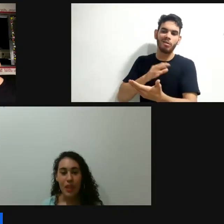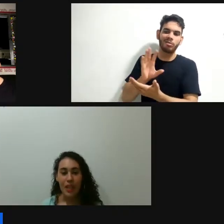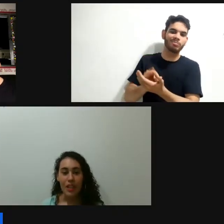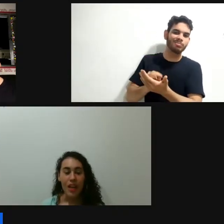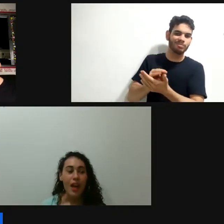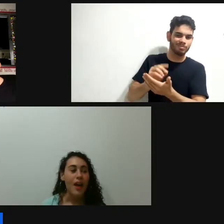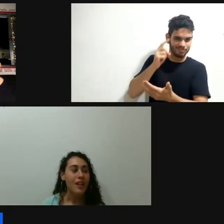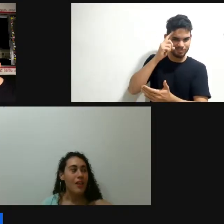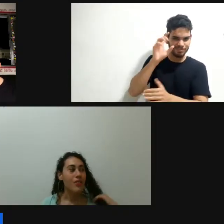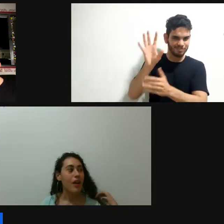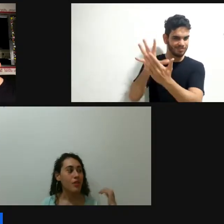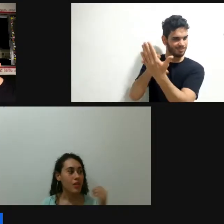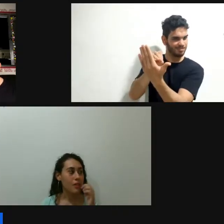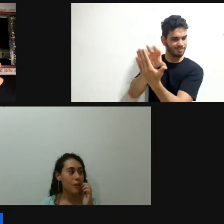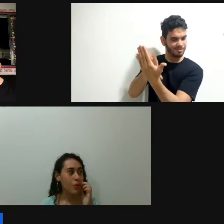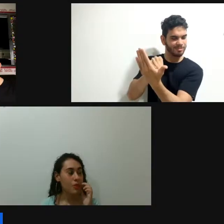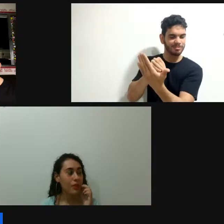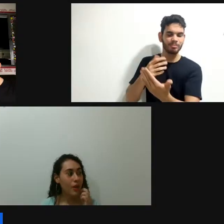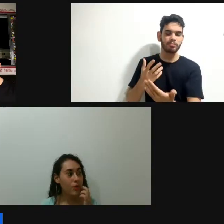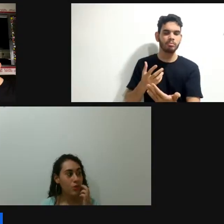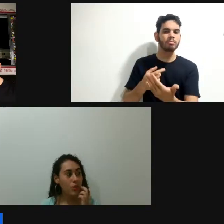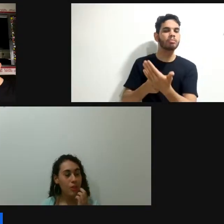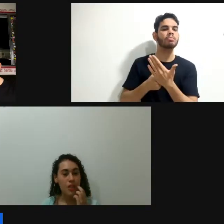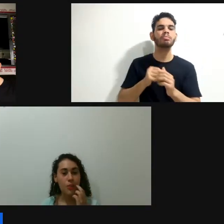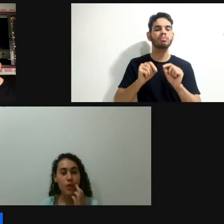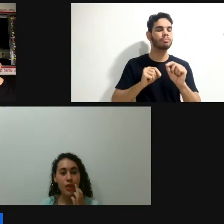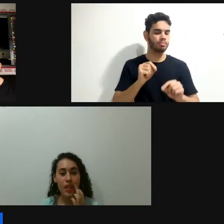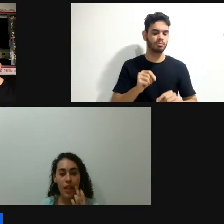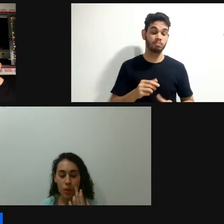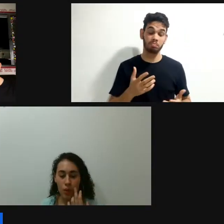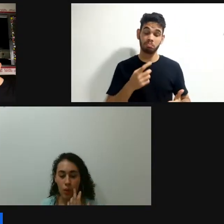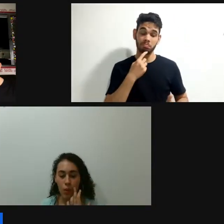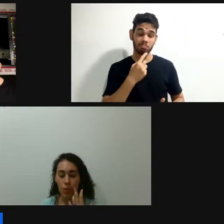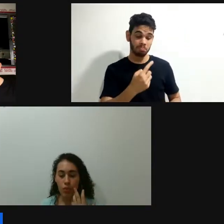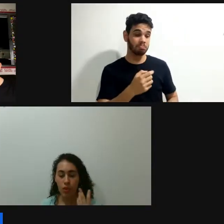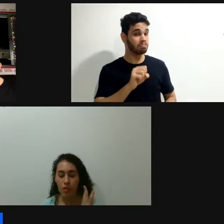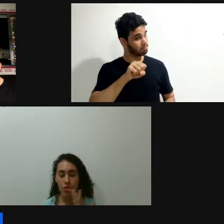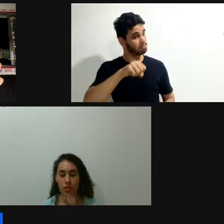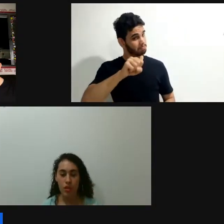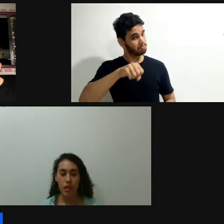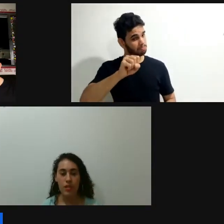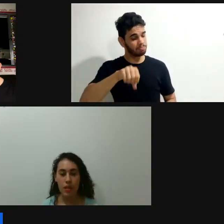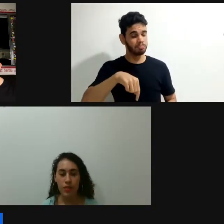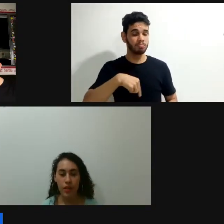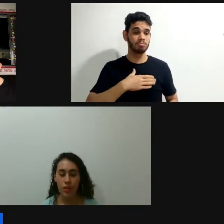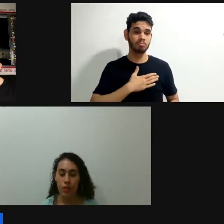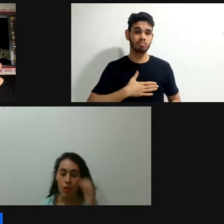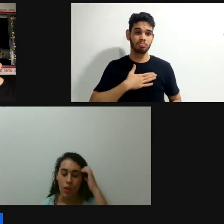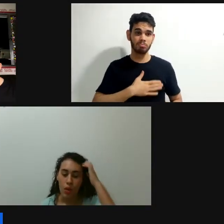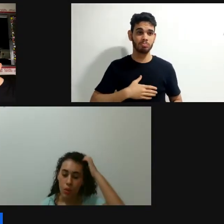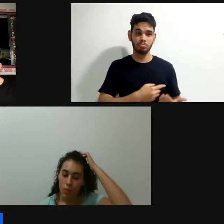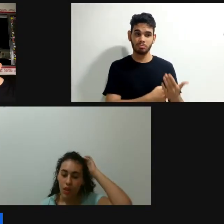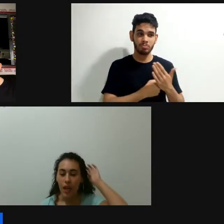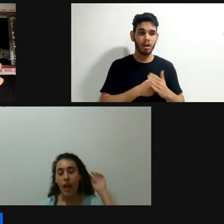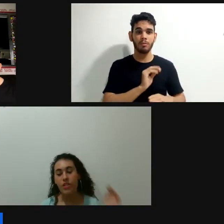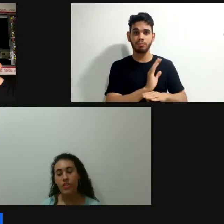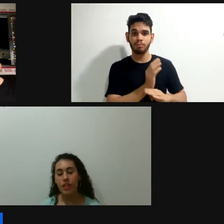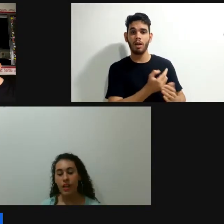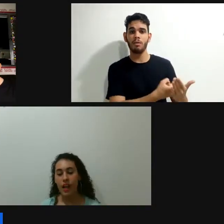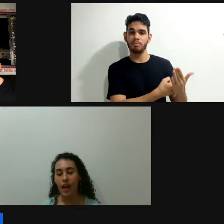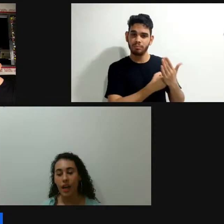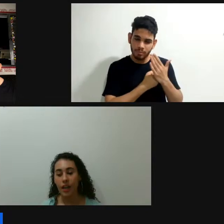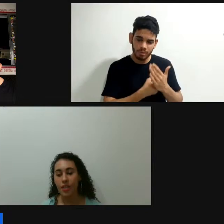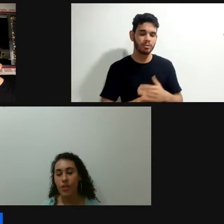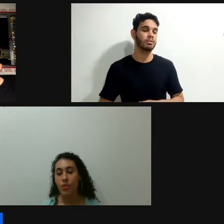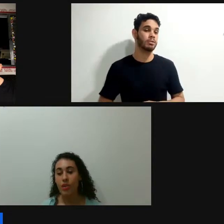Sim, teve vários que me motivaram justamente porque é muito comum durante quando a gente está escrevendo um mangá, a gente